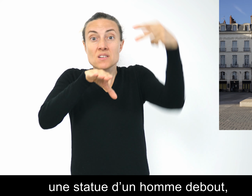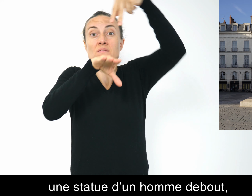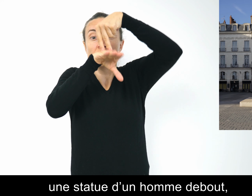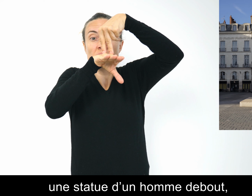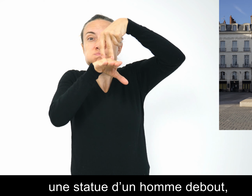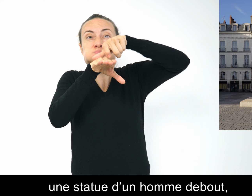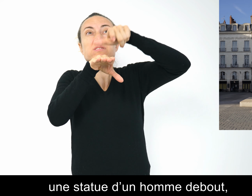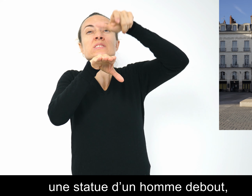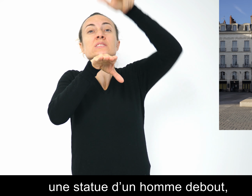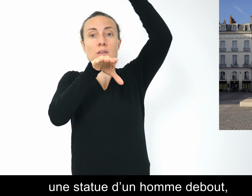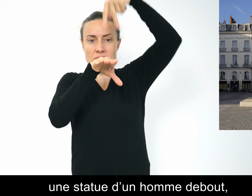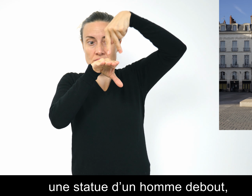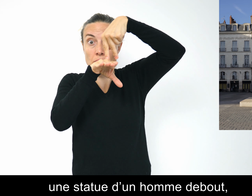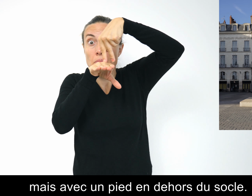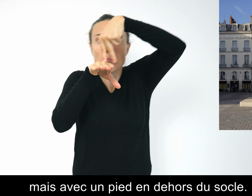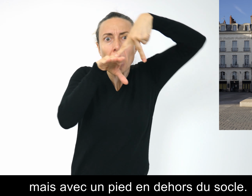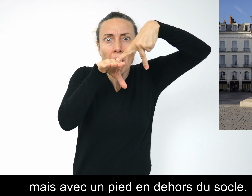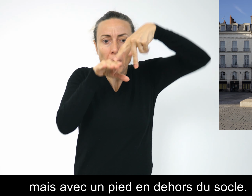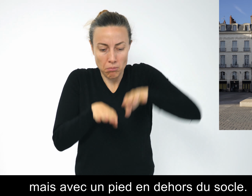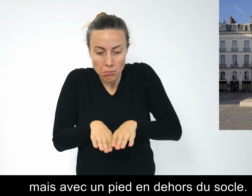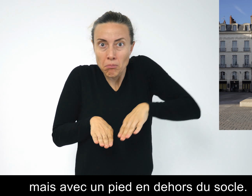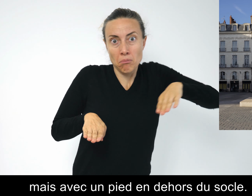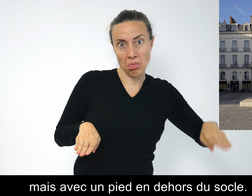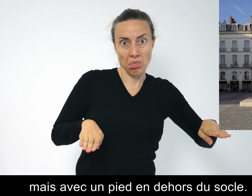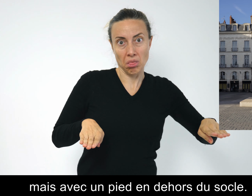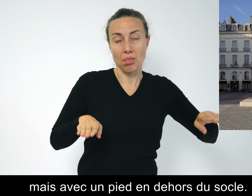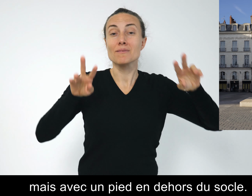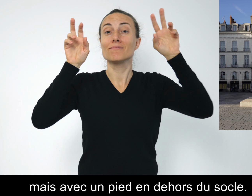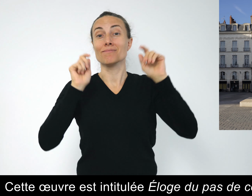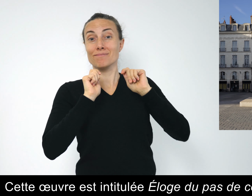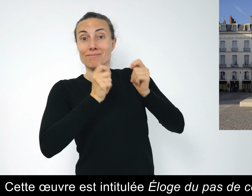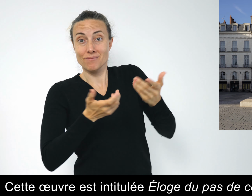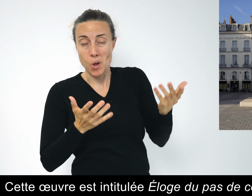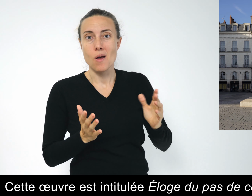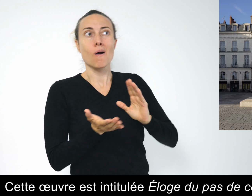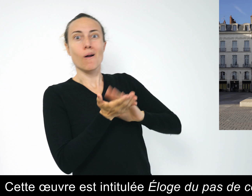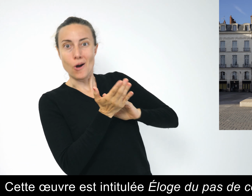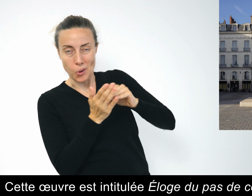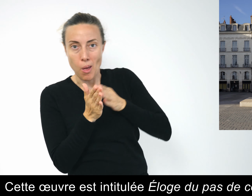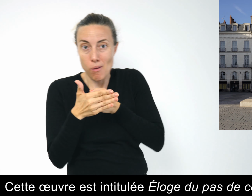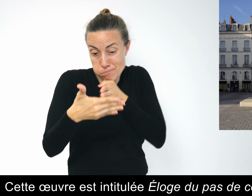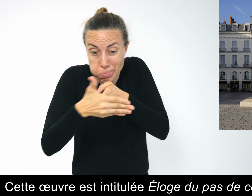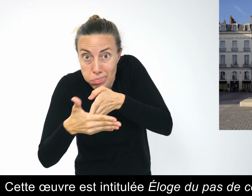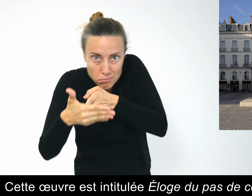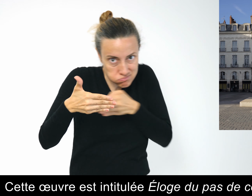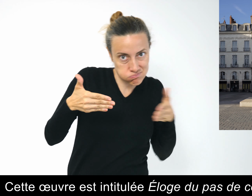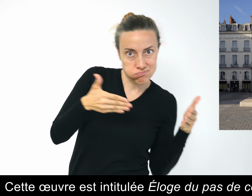statue d'un homme debout mais avec un pied en dehors du cercle cette oeuvre est intitulé